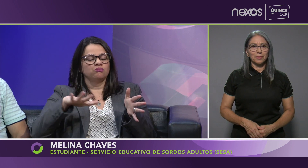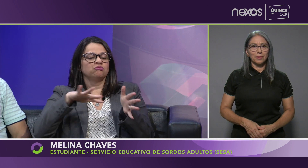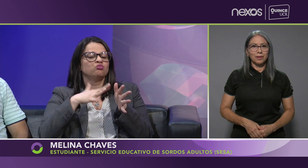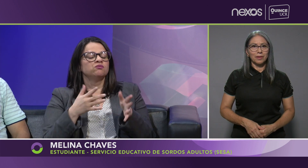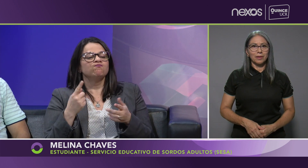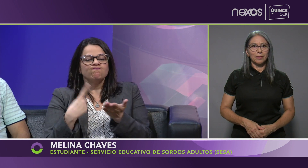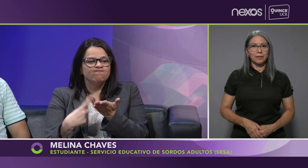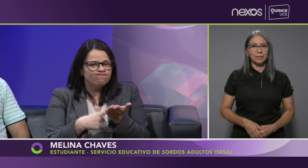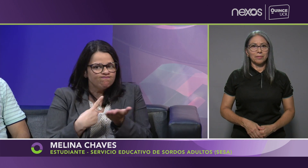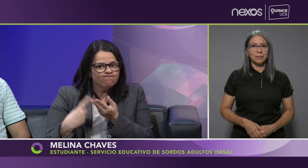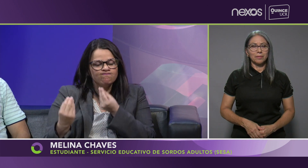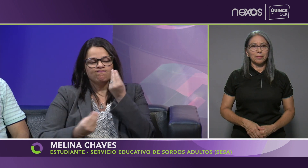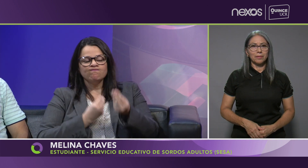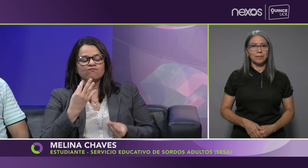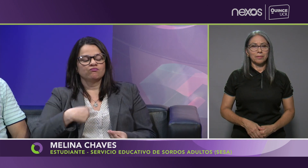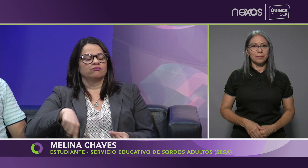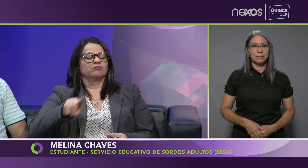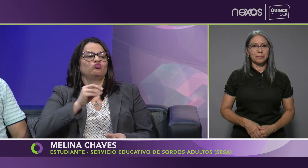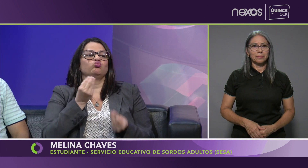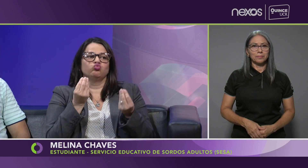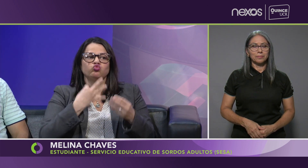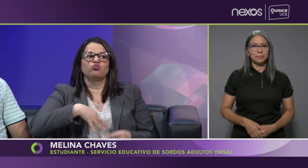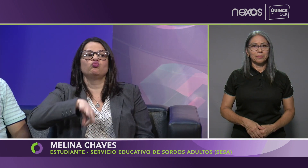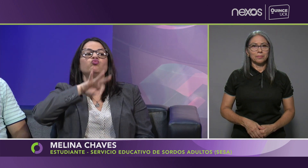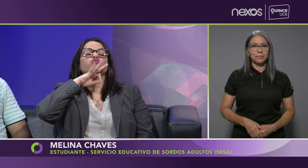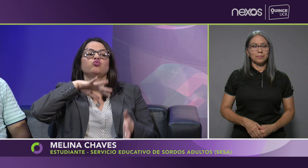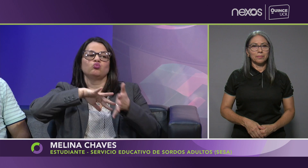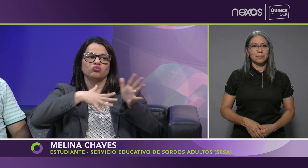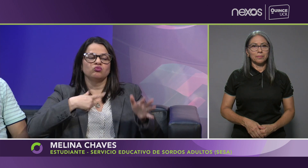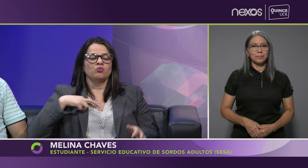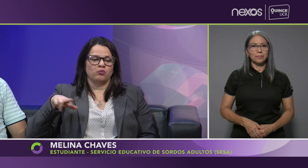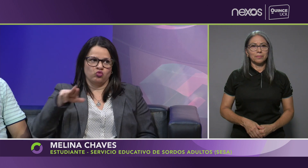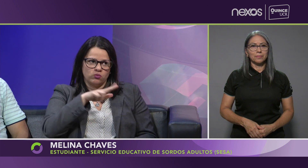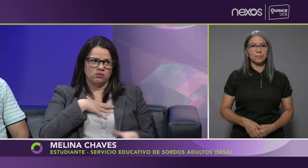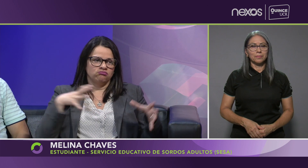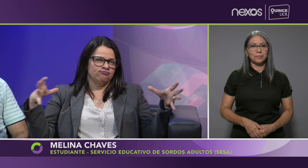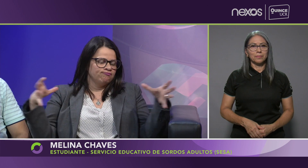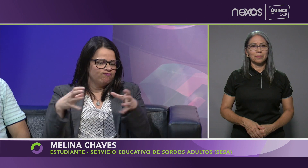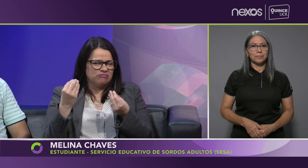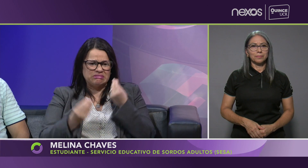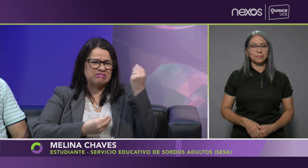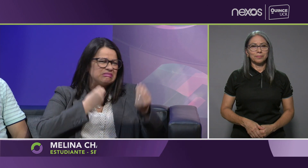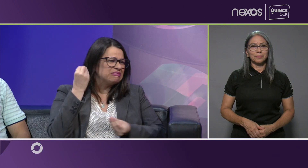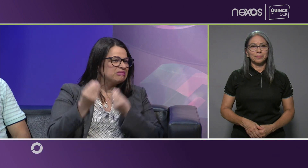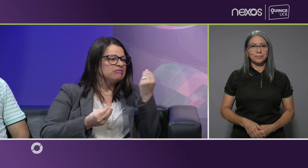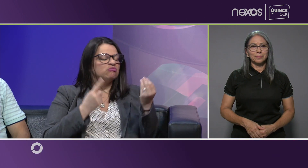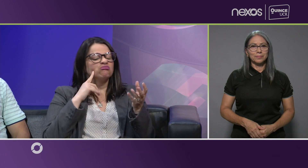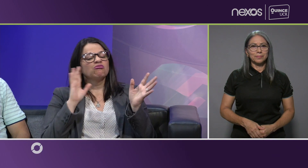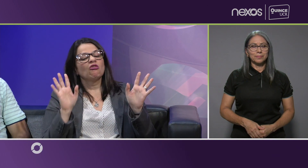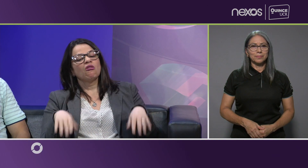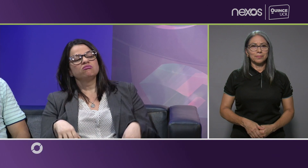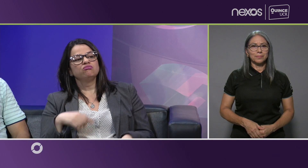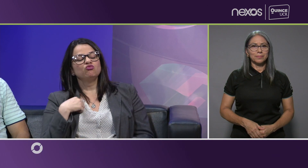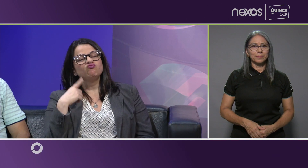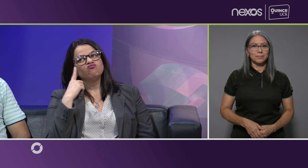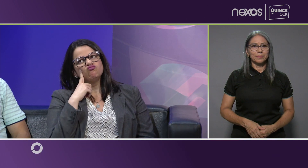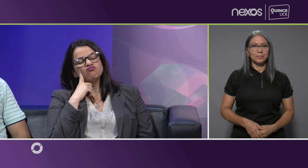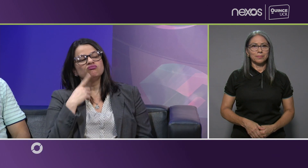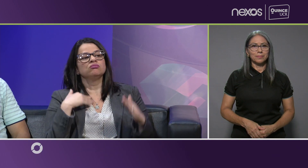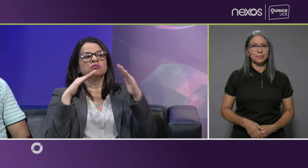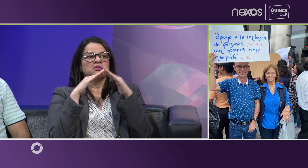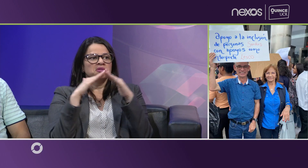cerramos el lugar y nos encerramos en un lugar y discutimos. Los estudiantes y las estudiantes teníamos